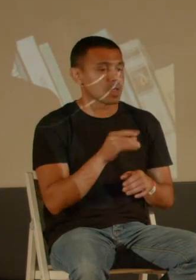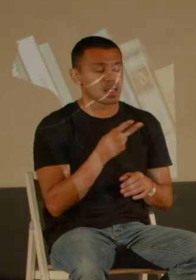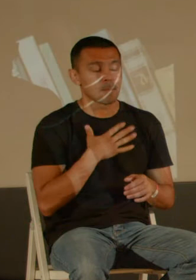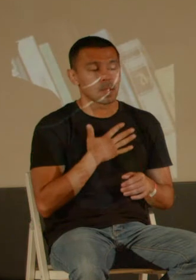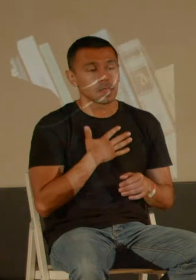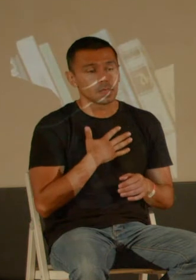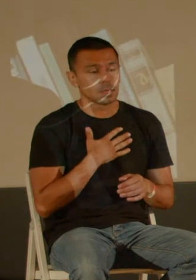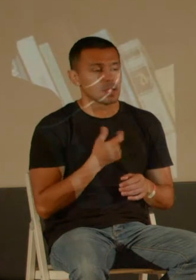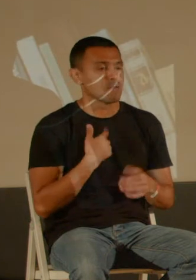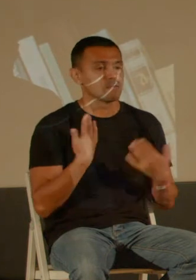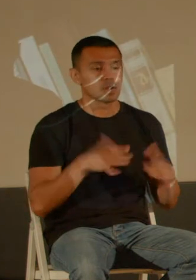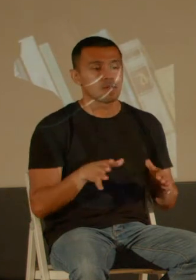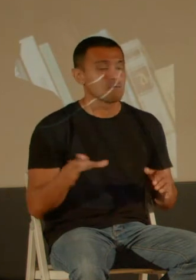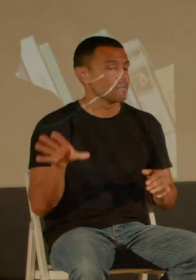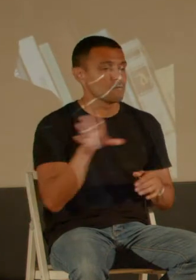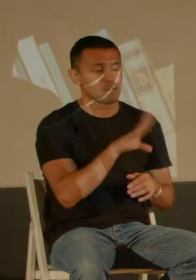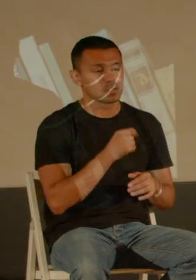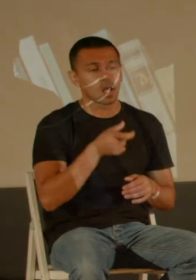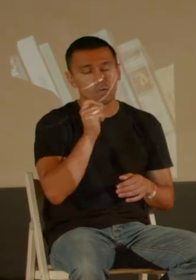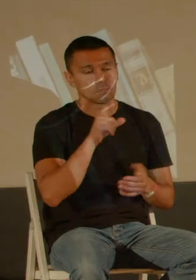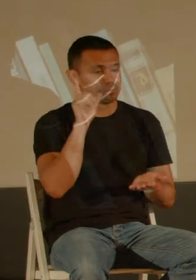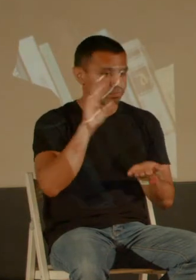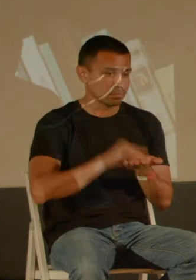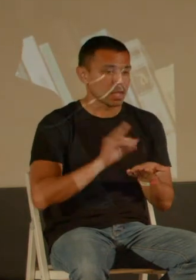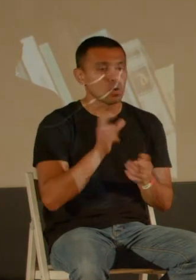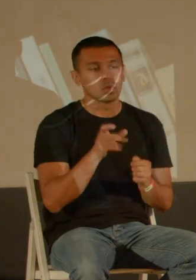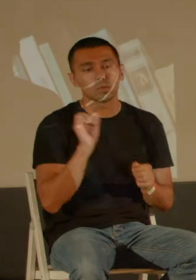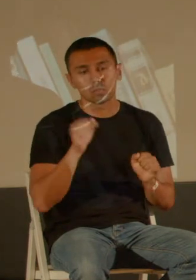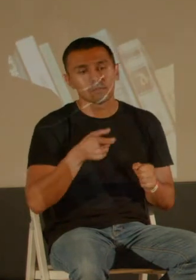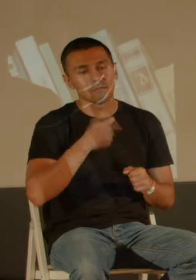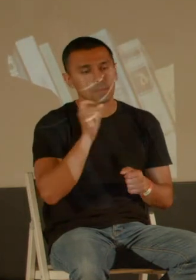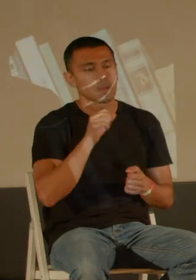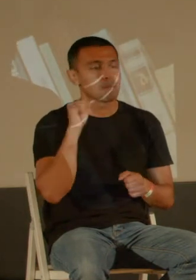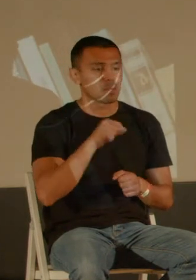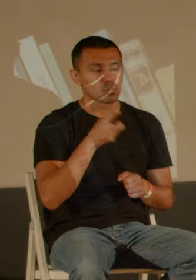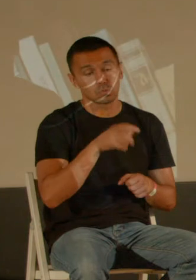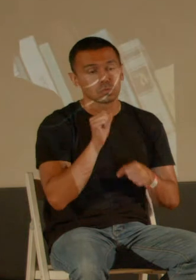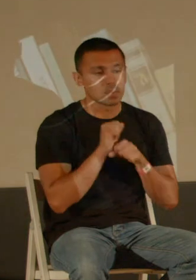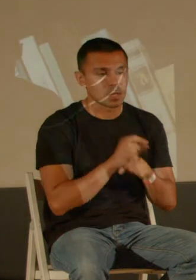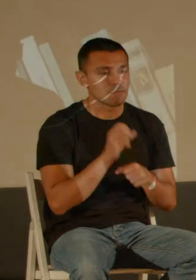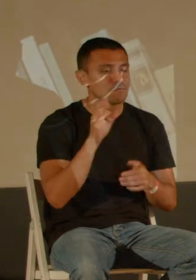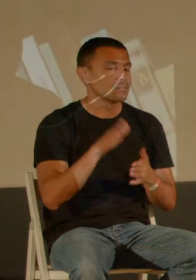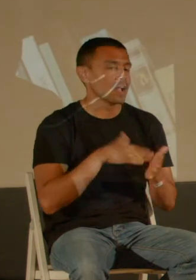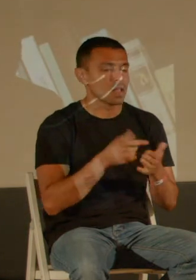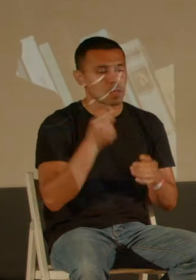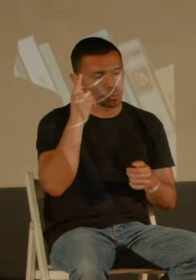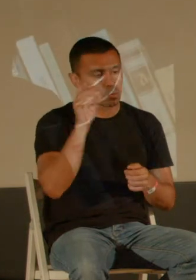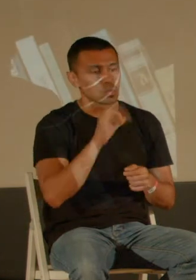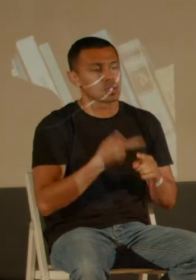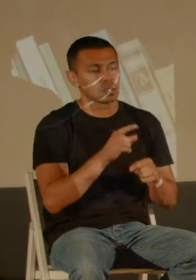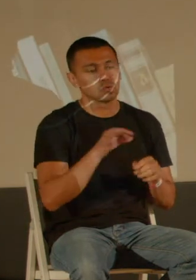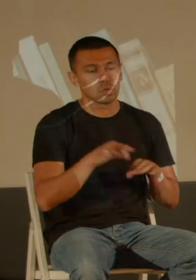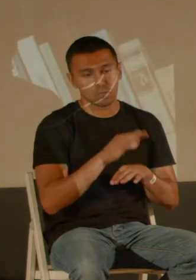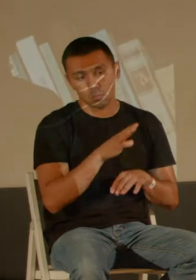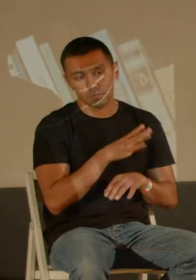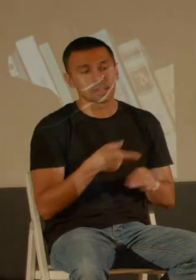мене я вже весь свій алкоголь випила. Але є люди, які можуть випити бокал пива і на тому зупинитися, і взагалі навіть не подумати про це. Її чоловік